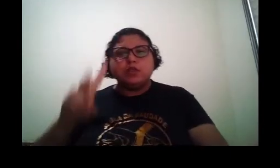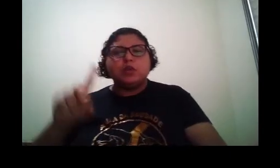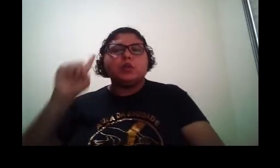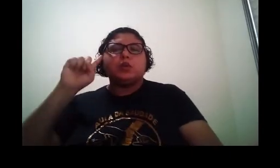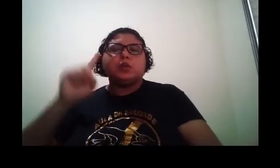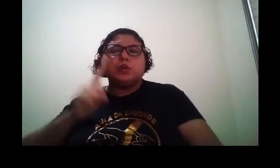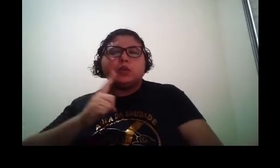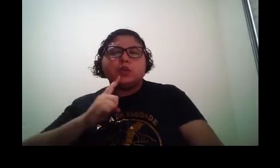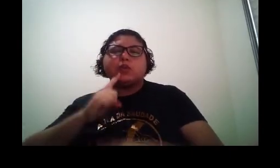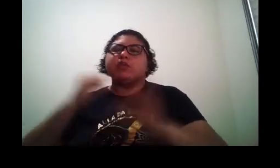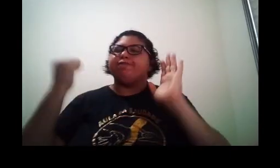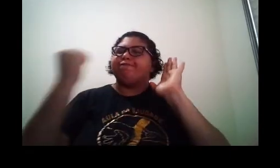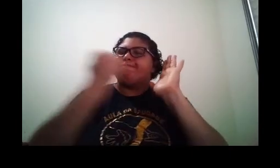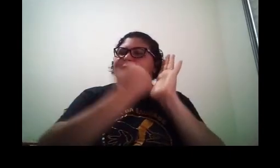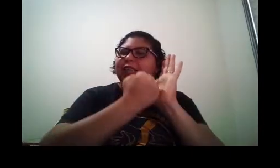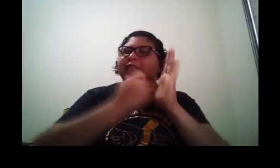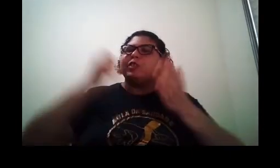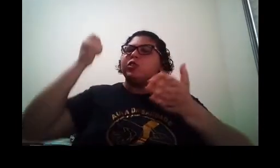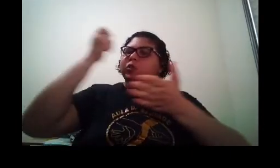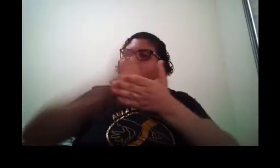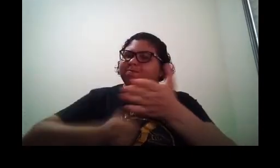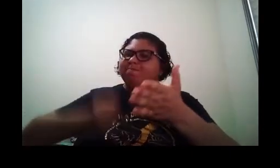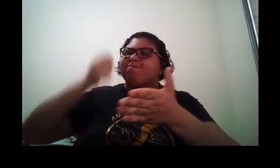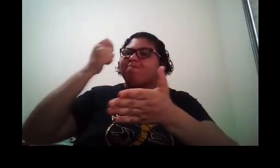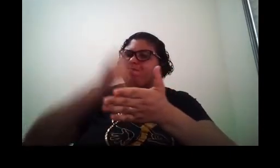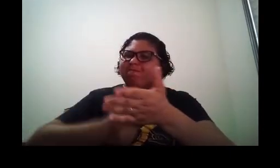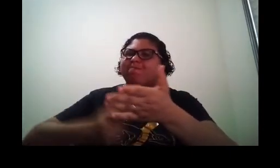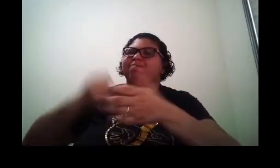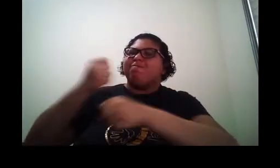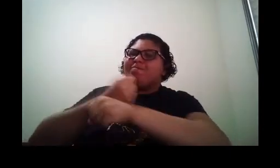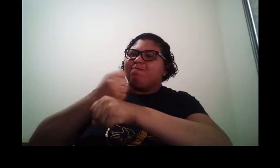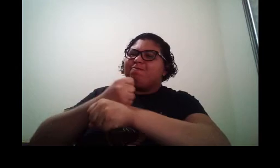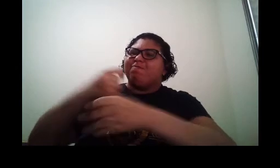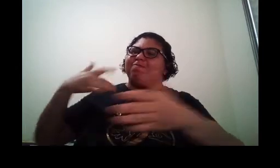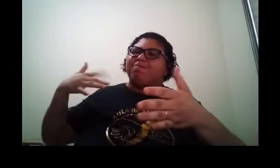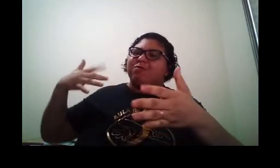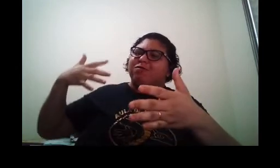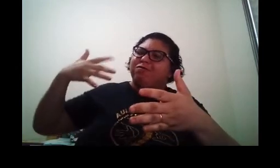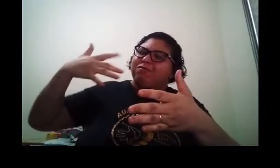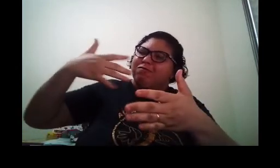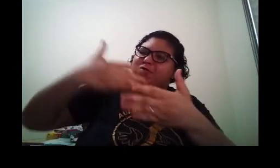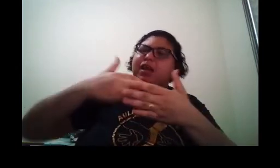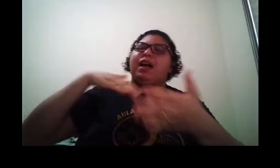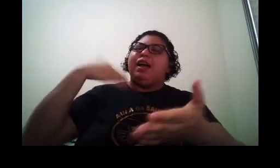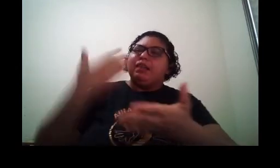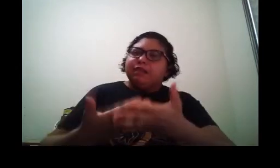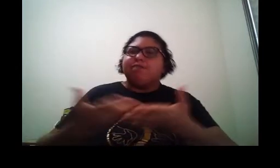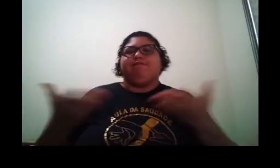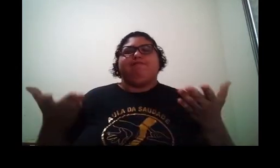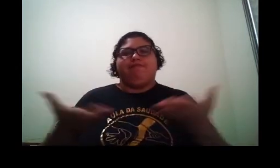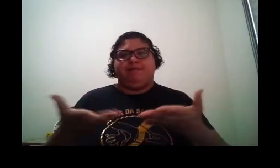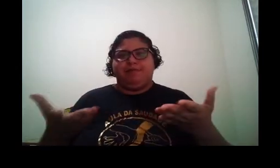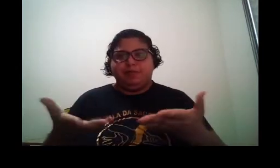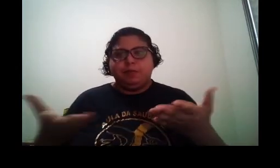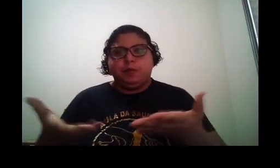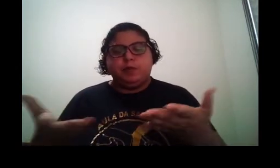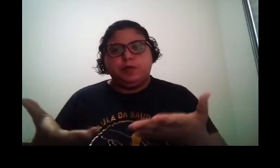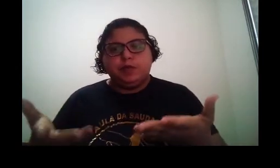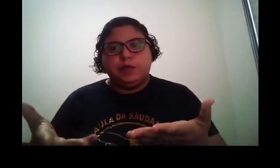gente lembrar de assuntos que a gente já tratou no decorrer da disciplina, como a história da educação de surdos, né, toda essa militância